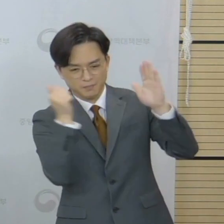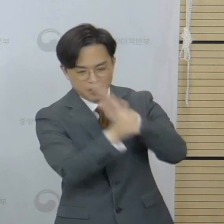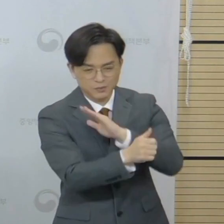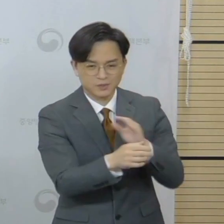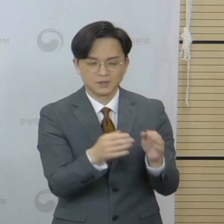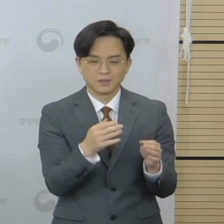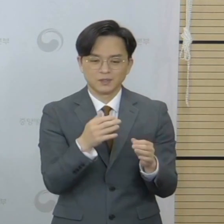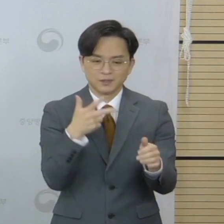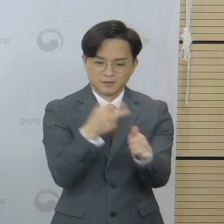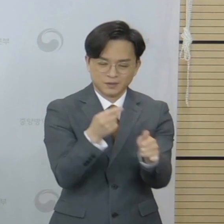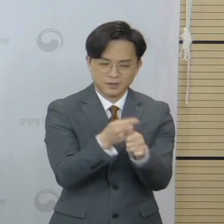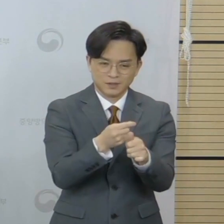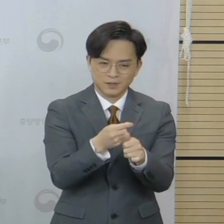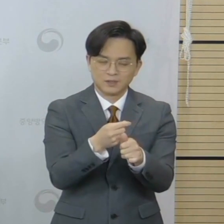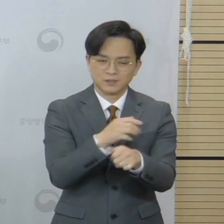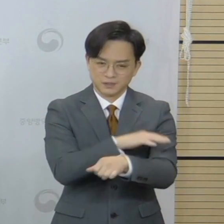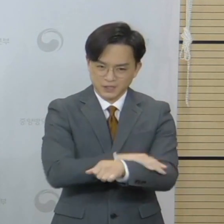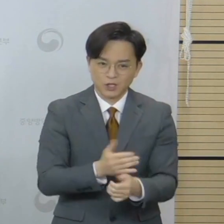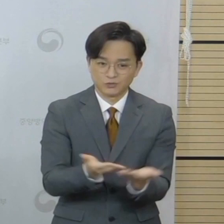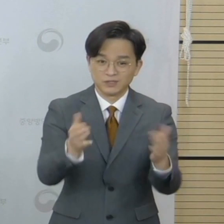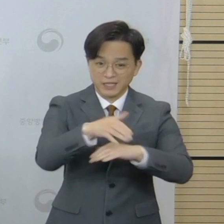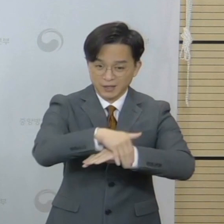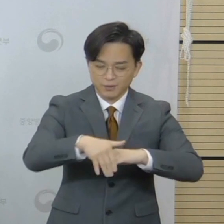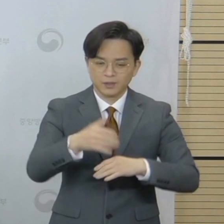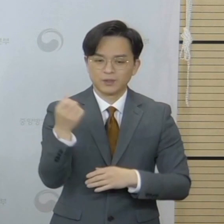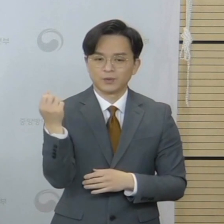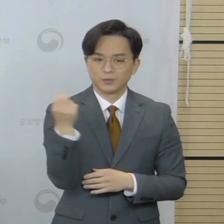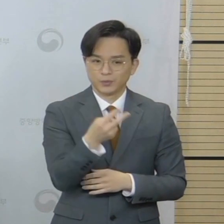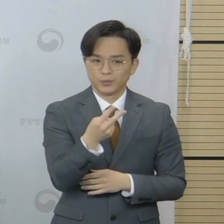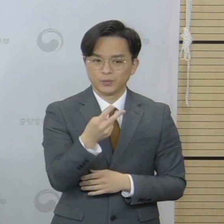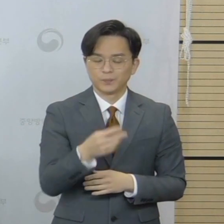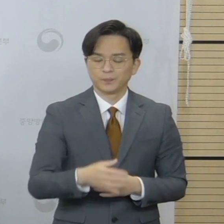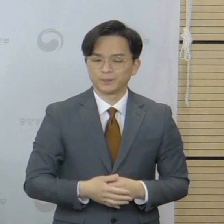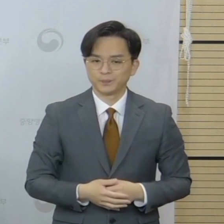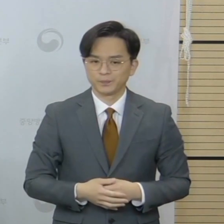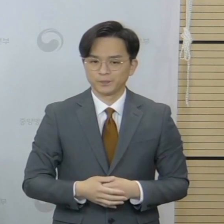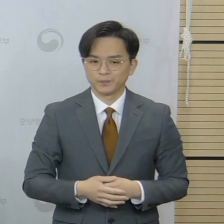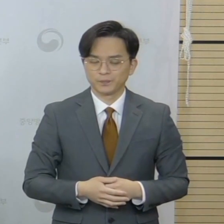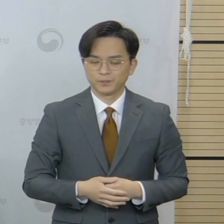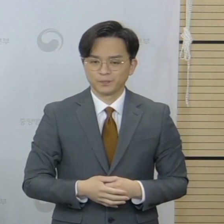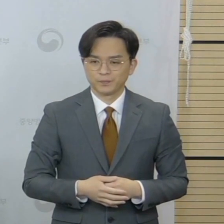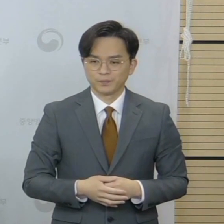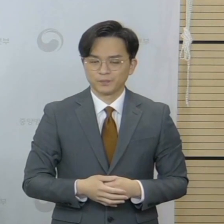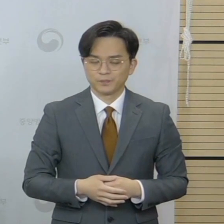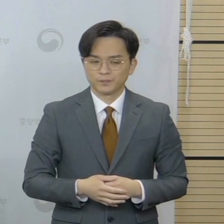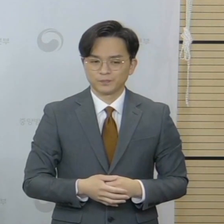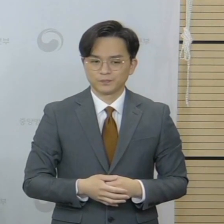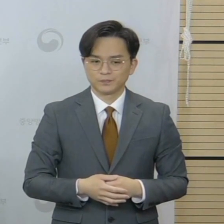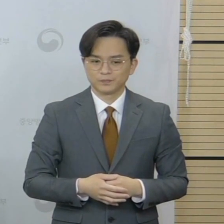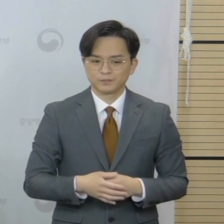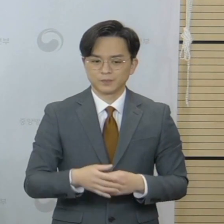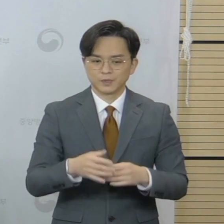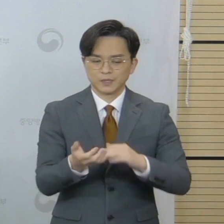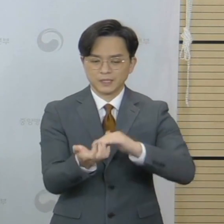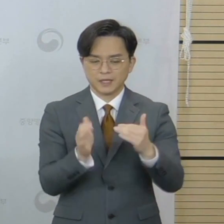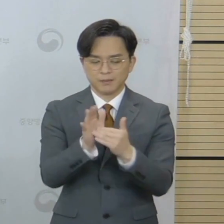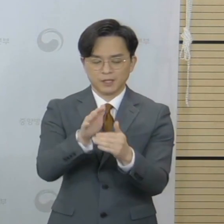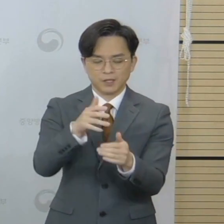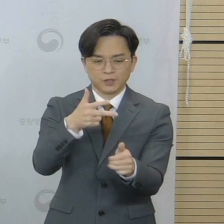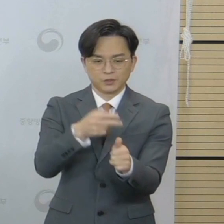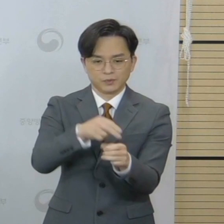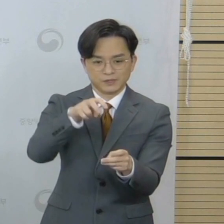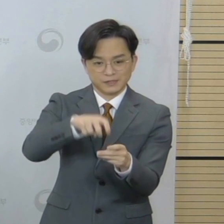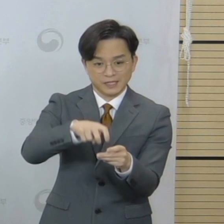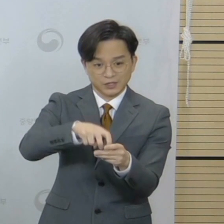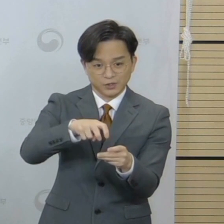을 지원할 계획입니다 또한 접근성이 을 제거하기 위해 예방접종 센터를 4월 중에는 140개 속